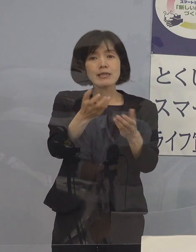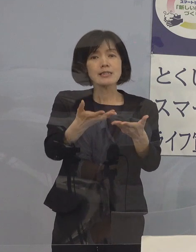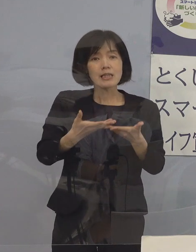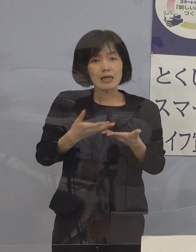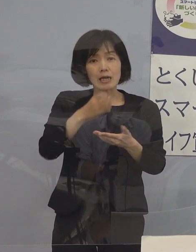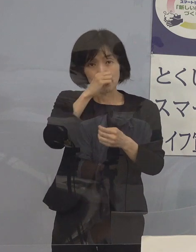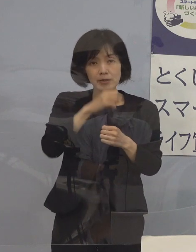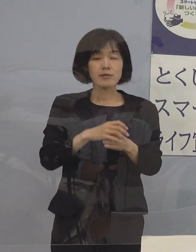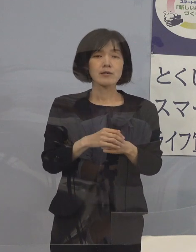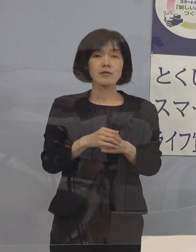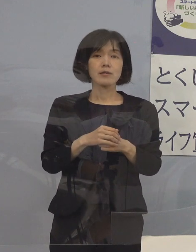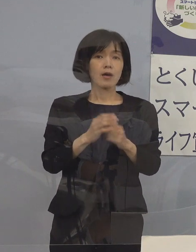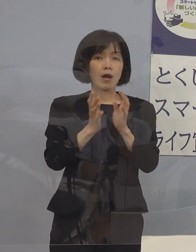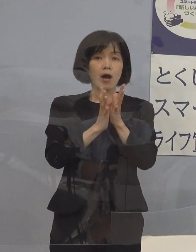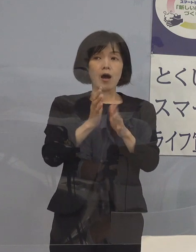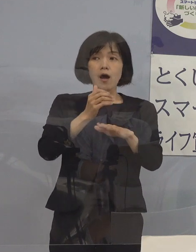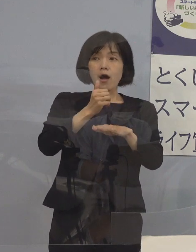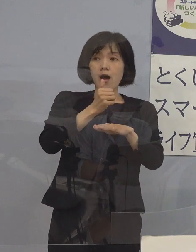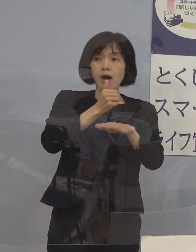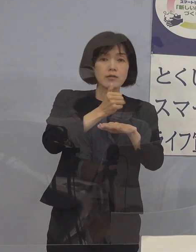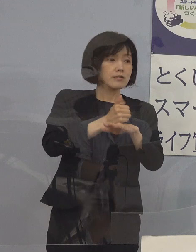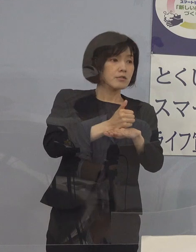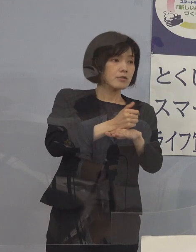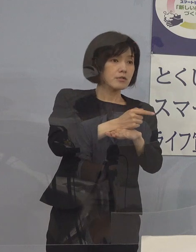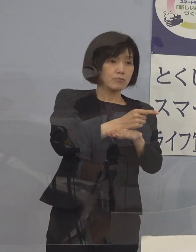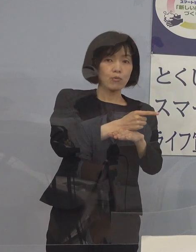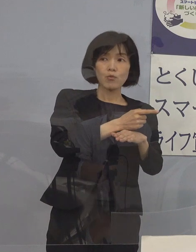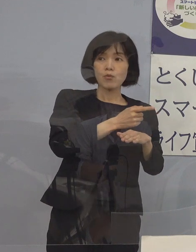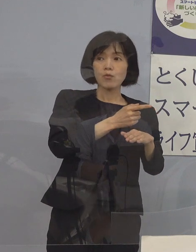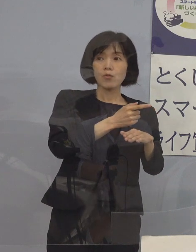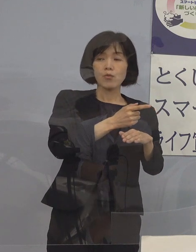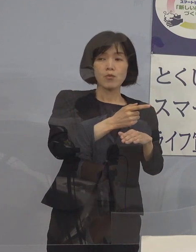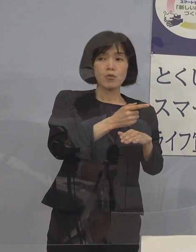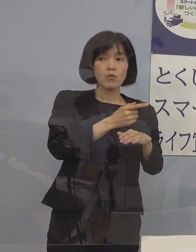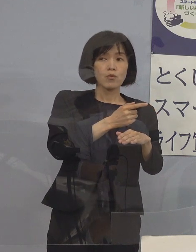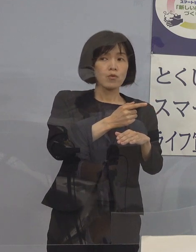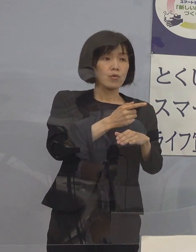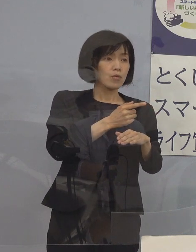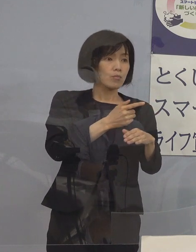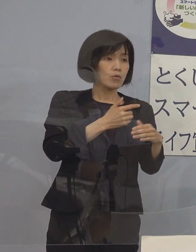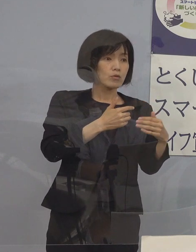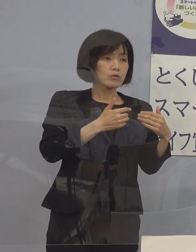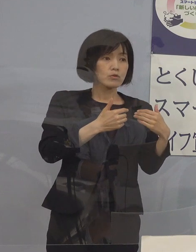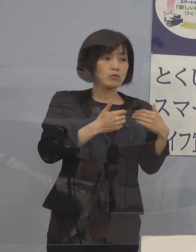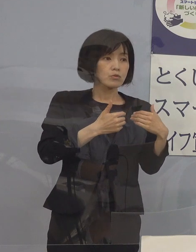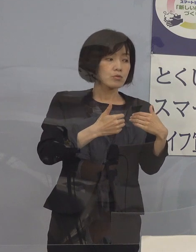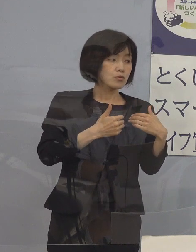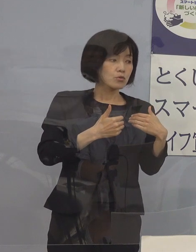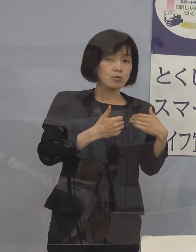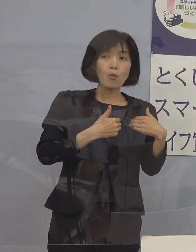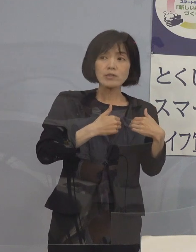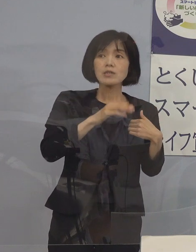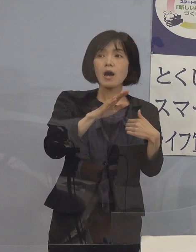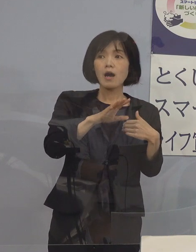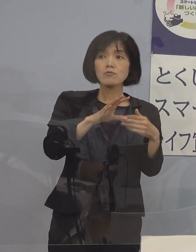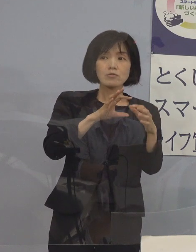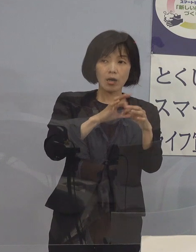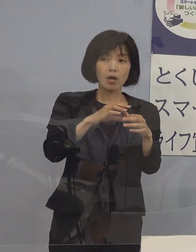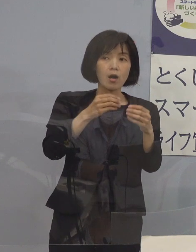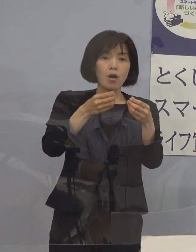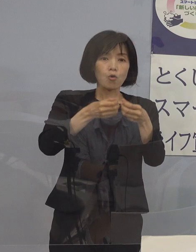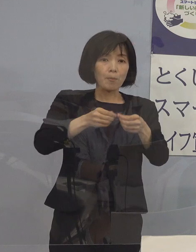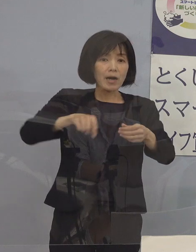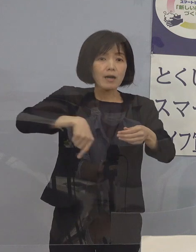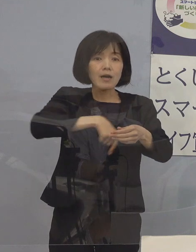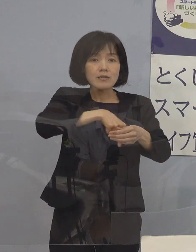ちょっと知事の本があるんですけど、もし可能でしたら梅田市長とか広瀬課長に残っていただいて、はい、ちょっと細かなレポを、はい、ちょっと確認したい